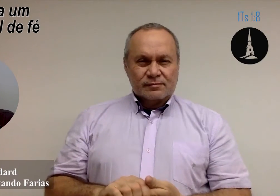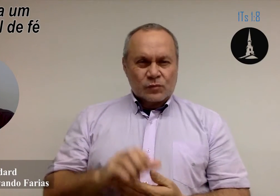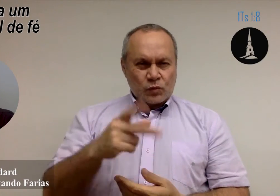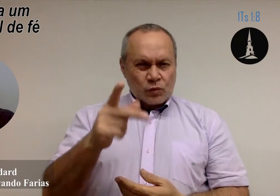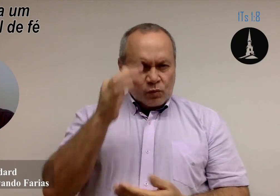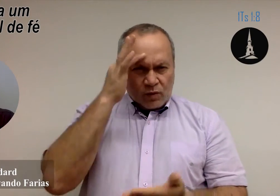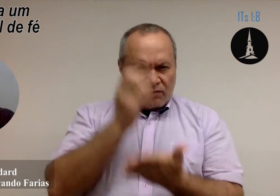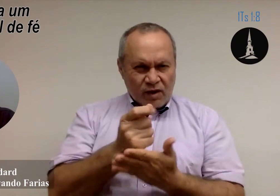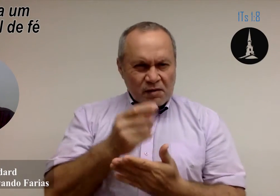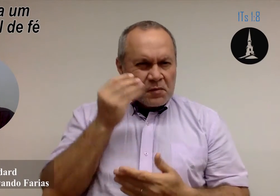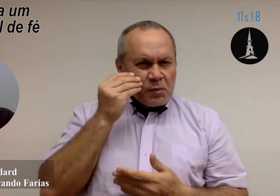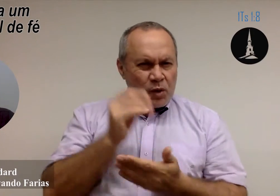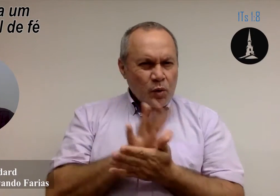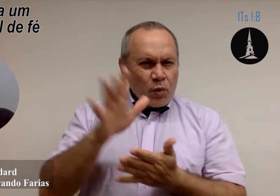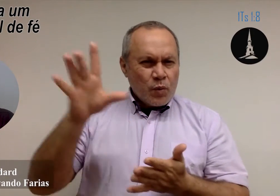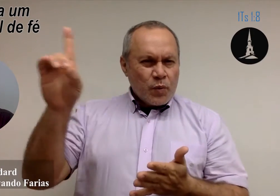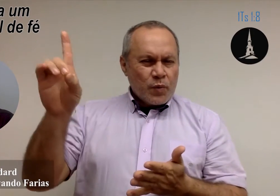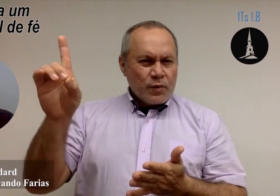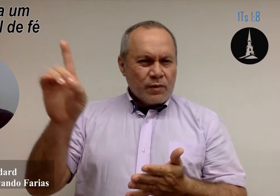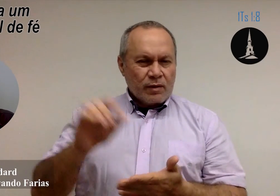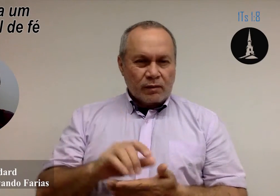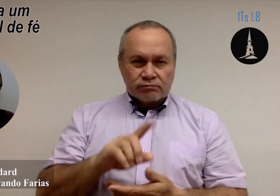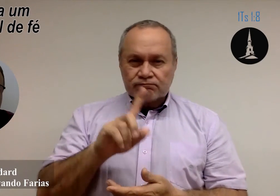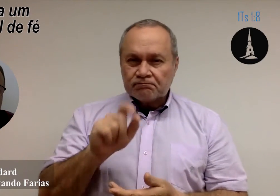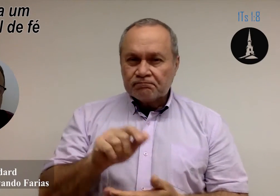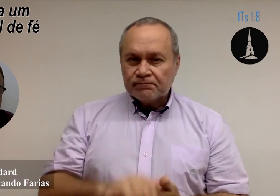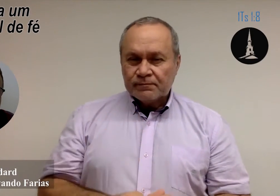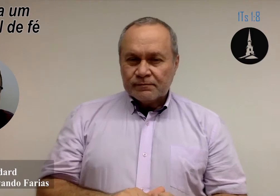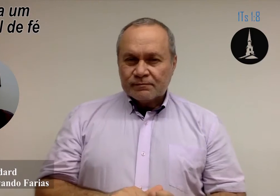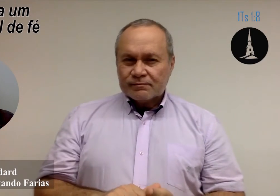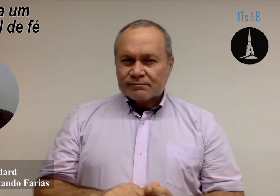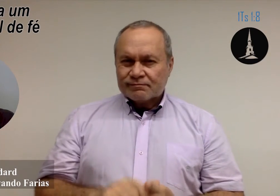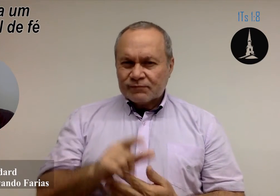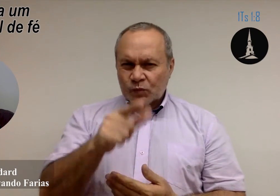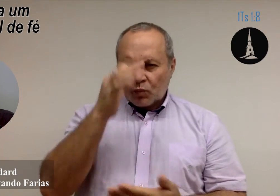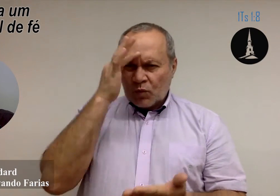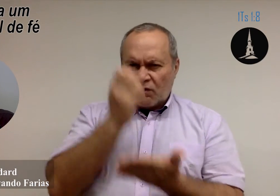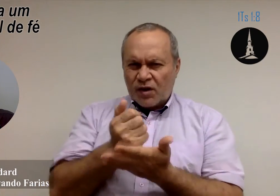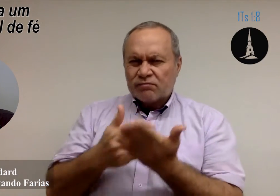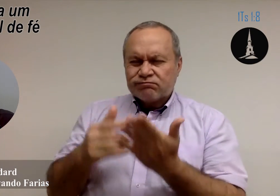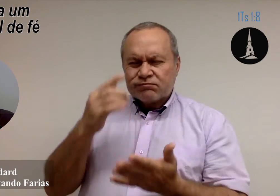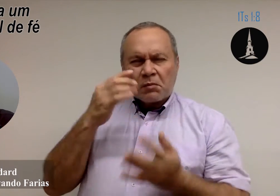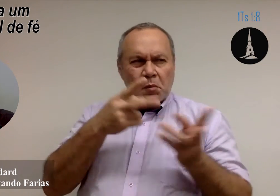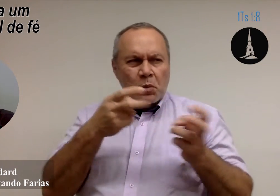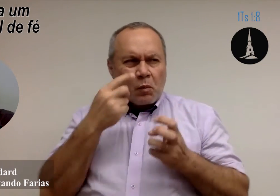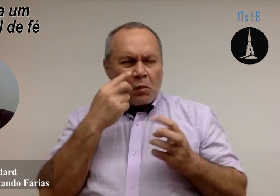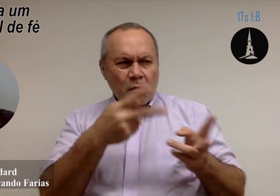a isso? A sua fé tem conduzido você a esse nível de relacionamento com